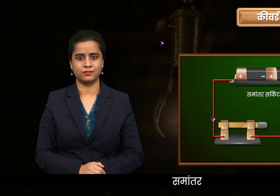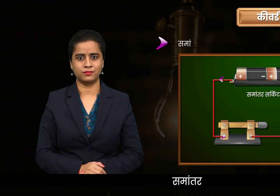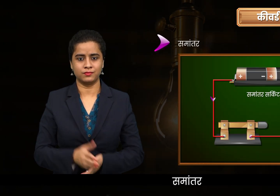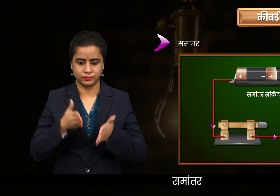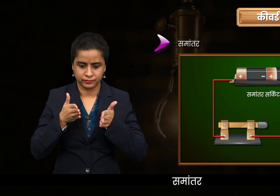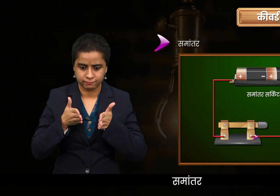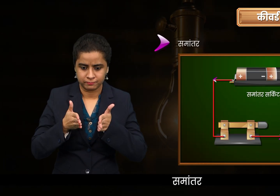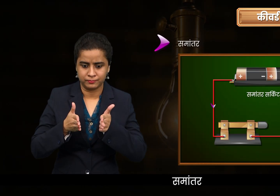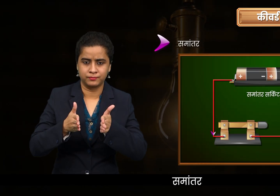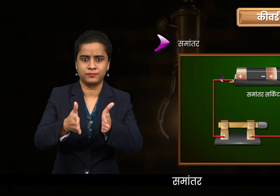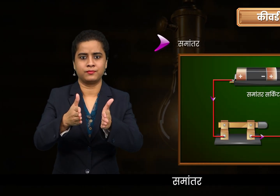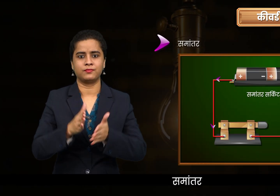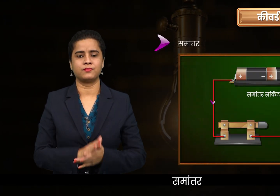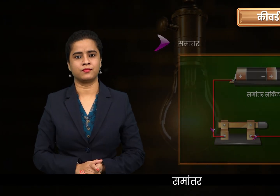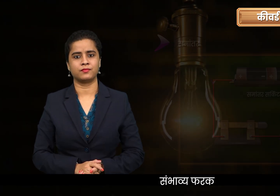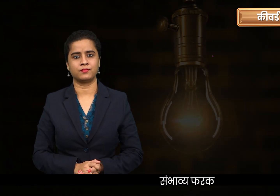समांतर,